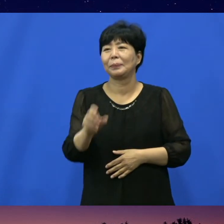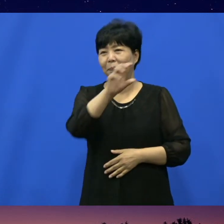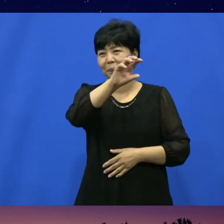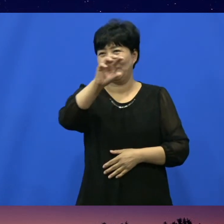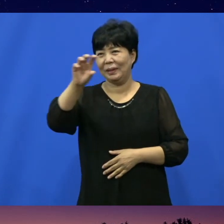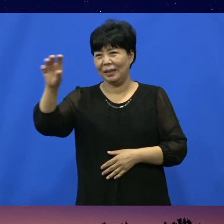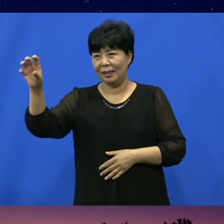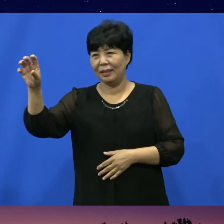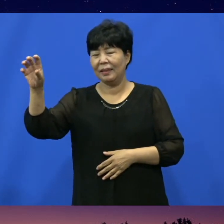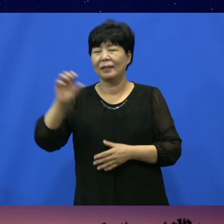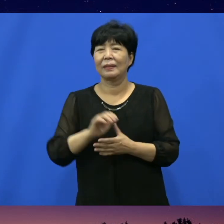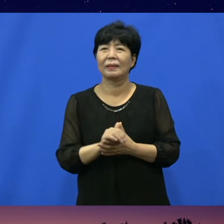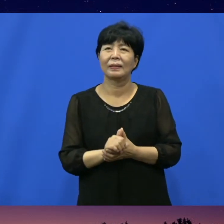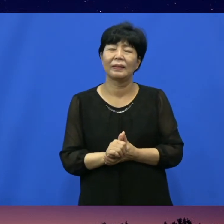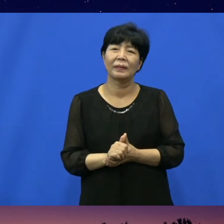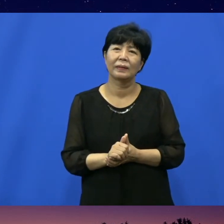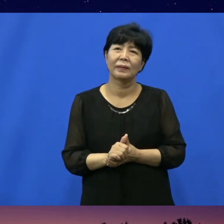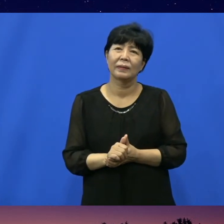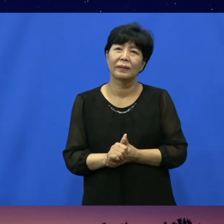십자가예요.